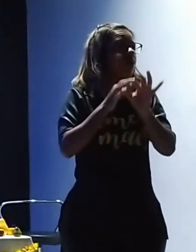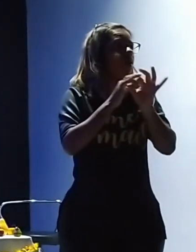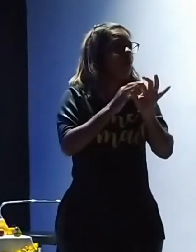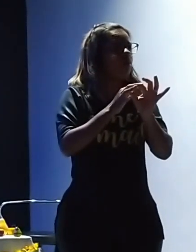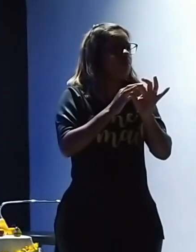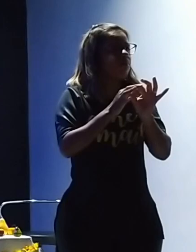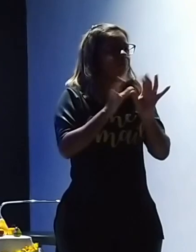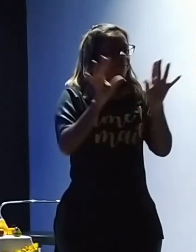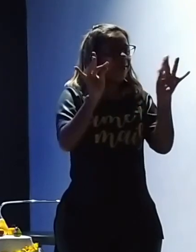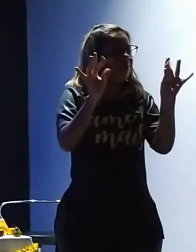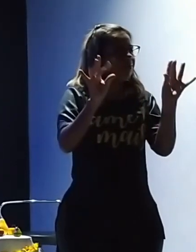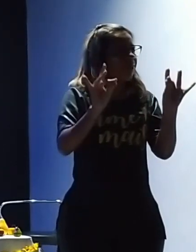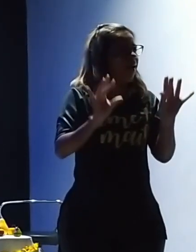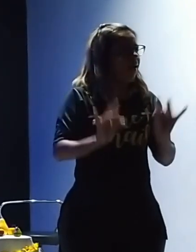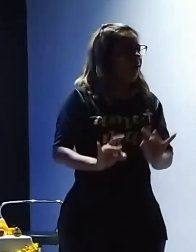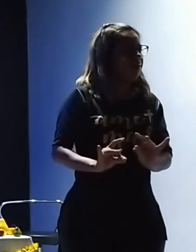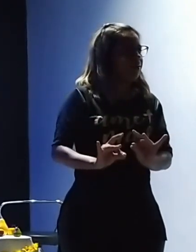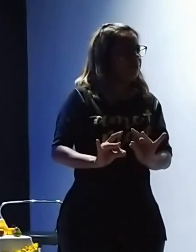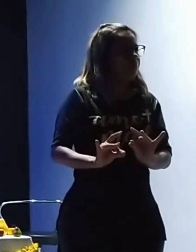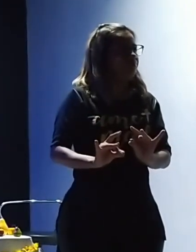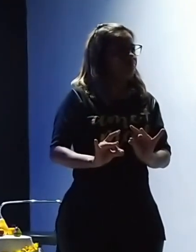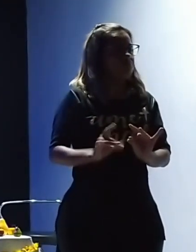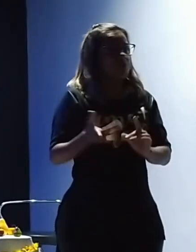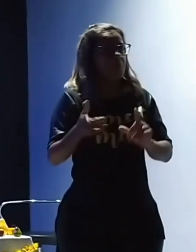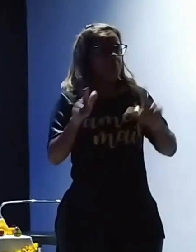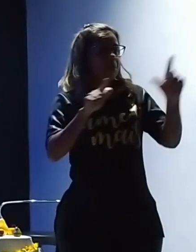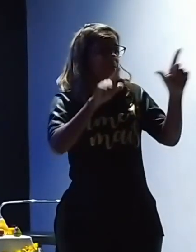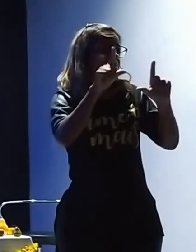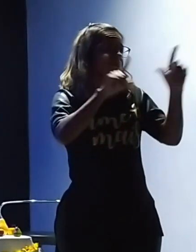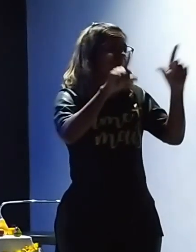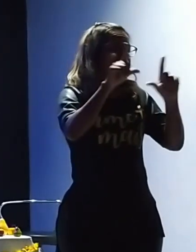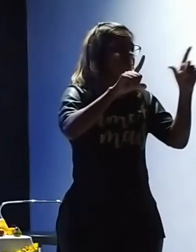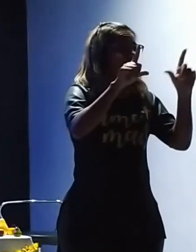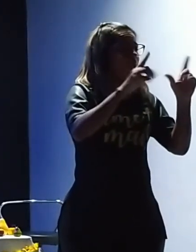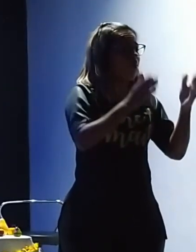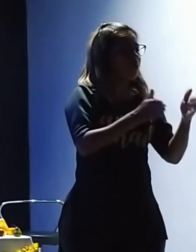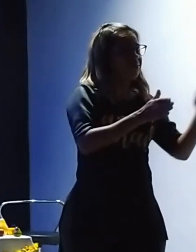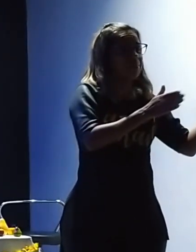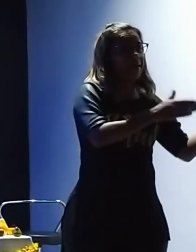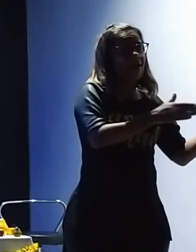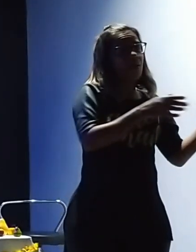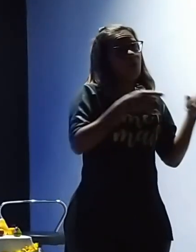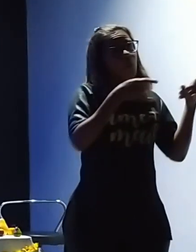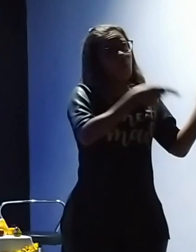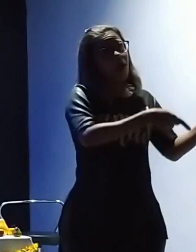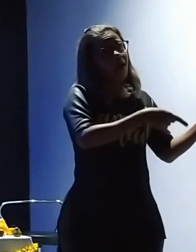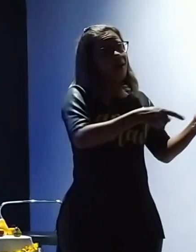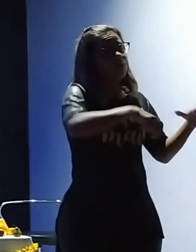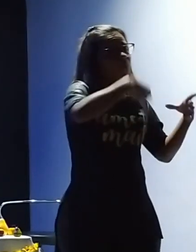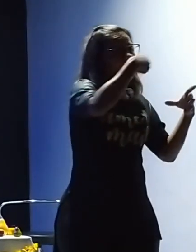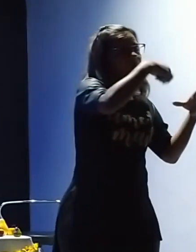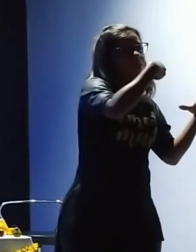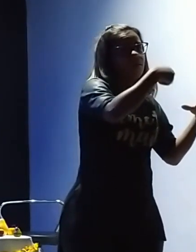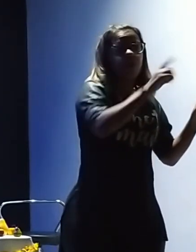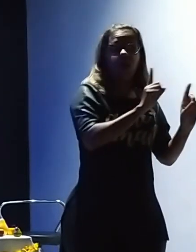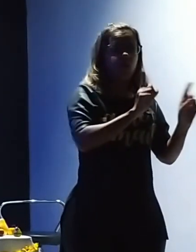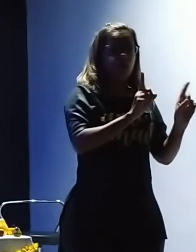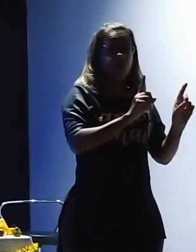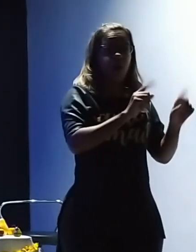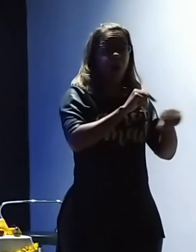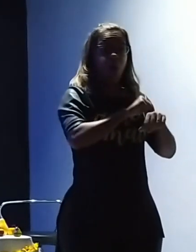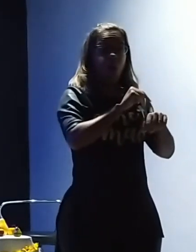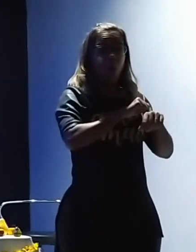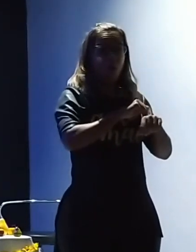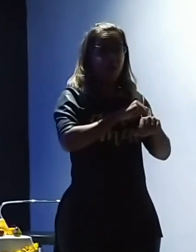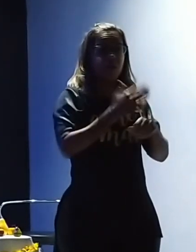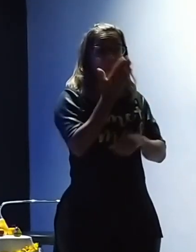detalhe. Ela queria ver o desenho lá no quarto dela comendo. Eu falei, não, a hora é de conversar, de falar de Deus, de a gente orar,